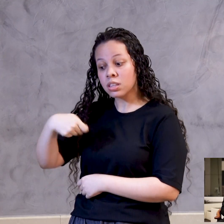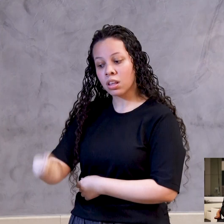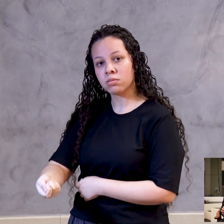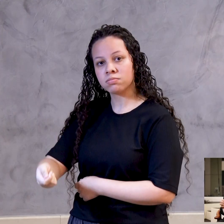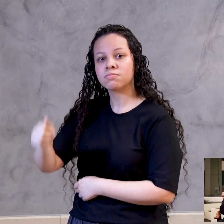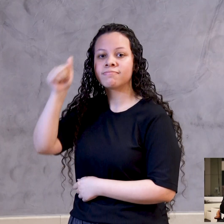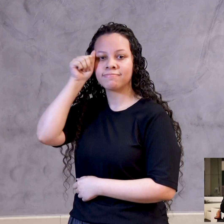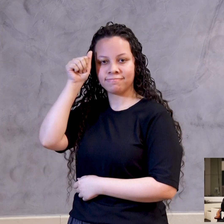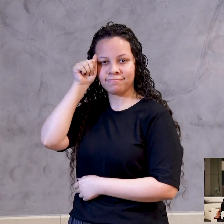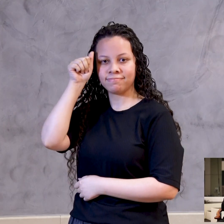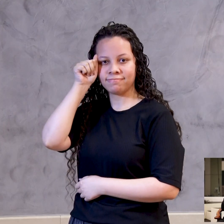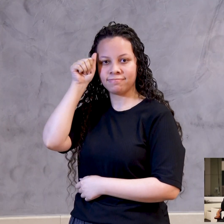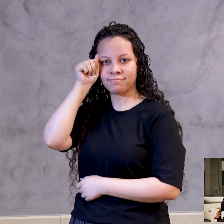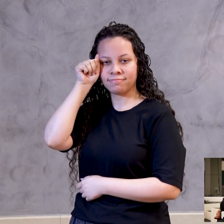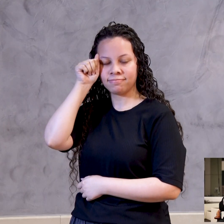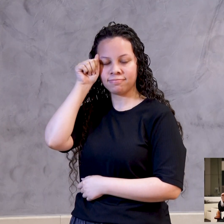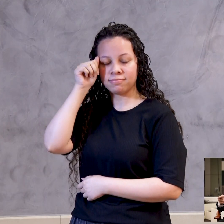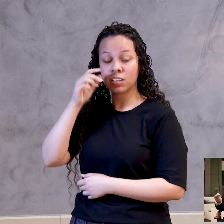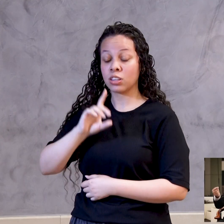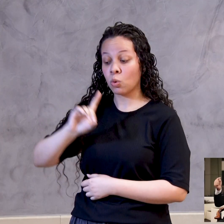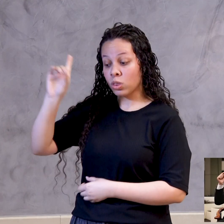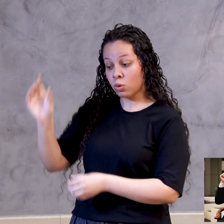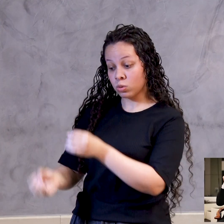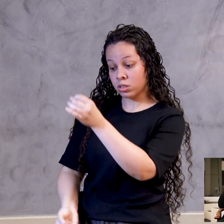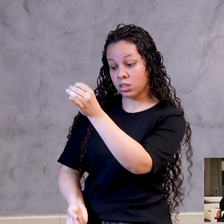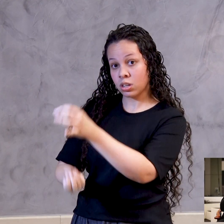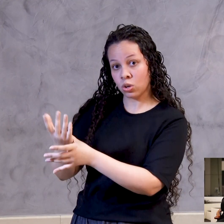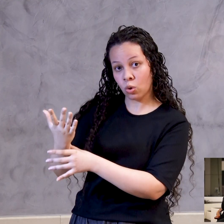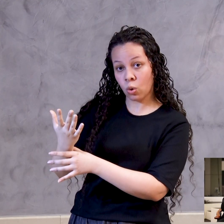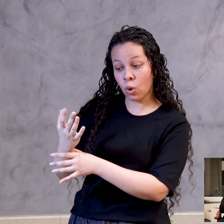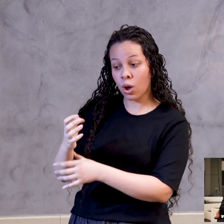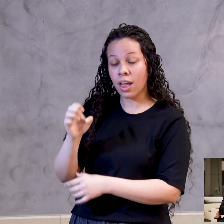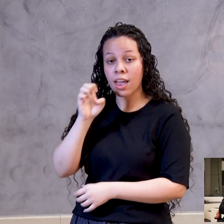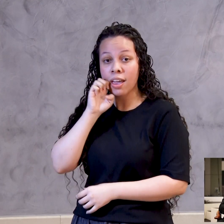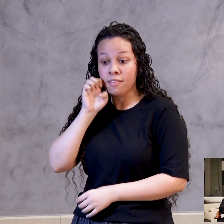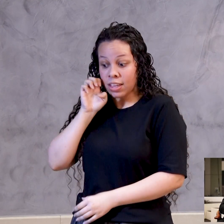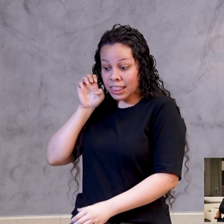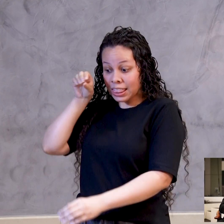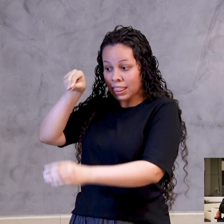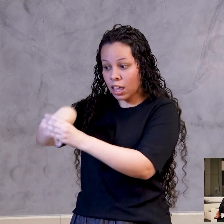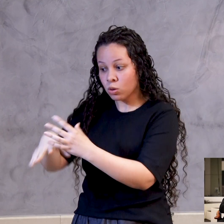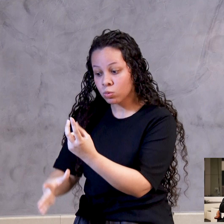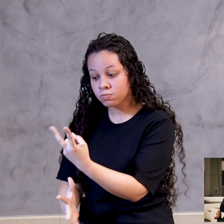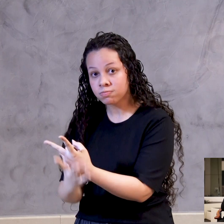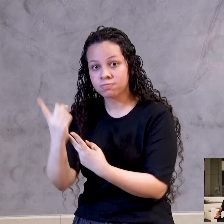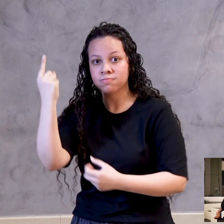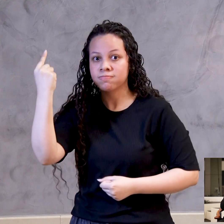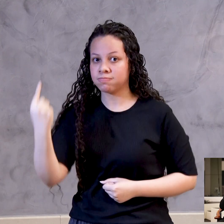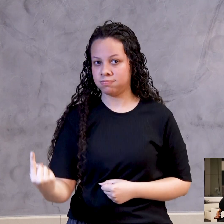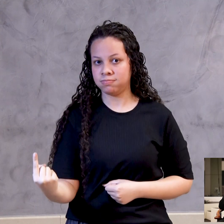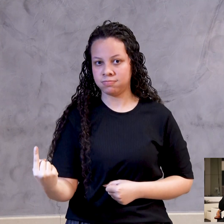Quer dizer, Deus criou Eva em Adão.